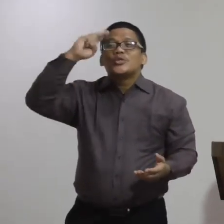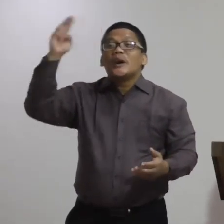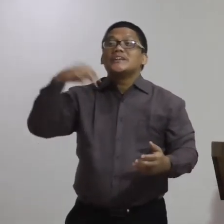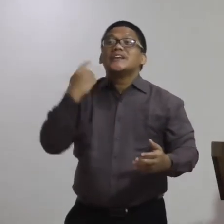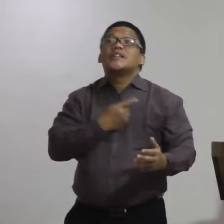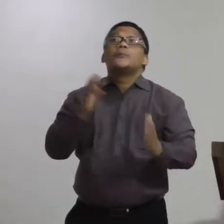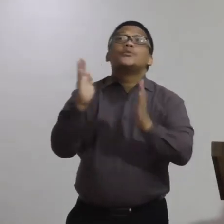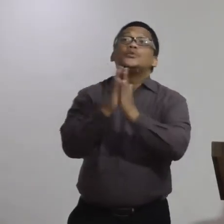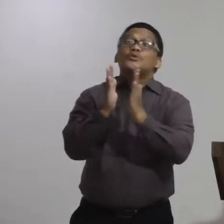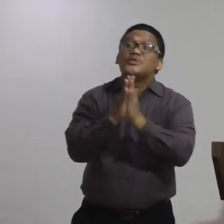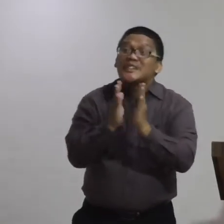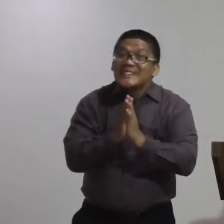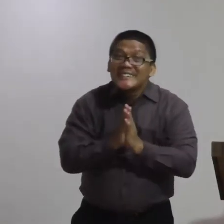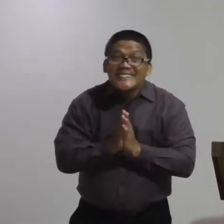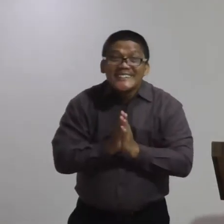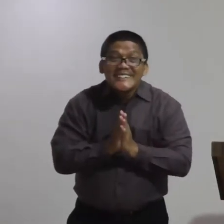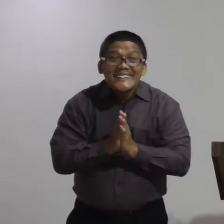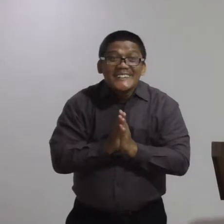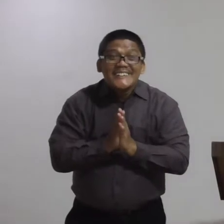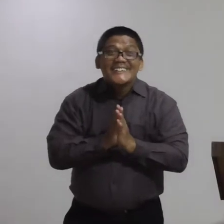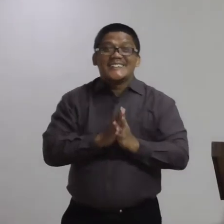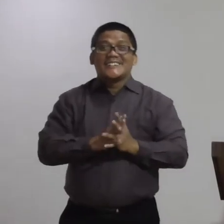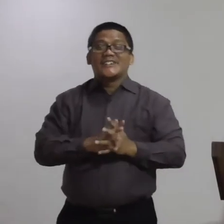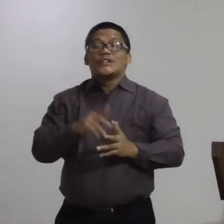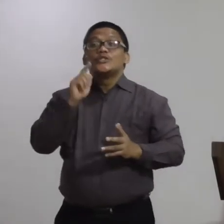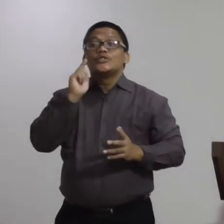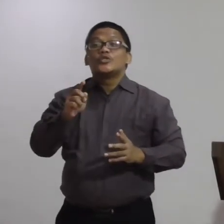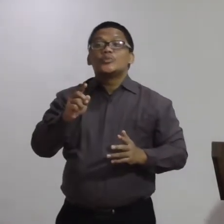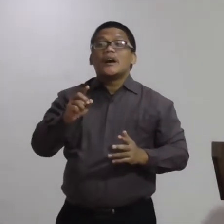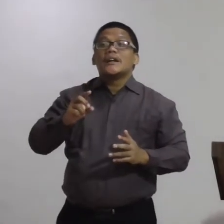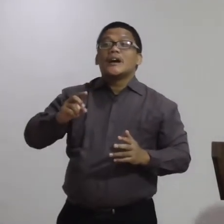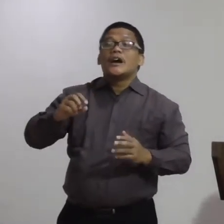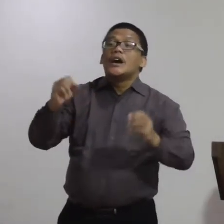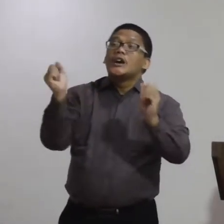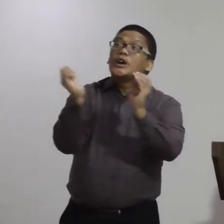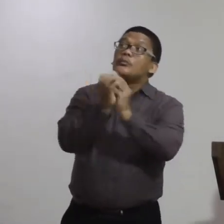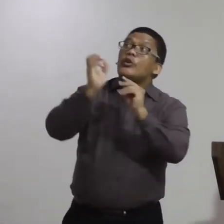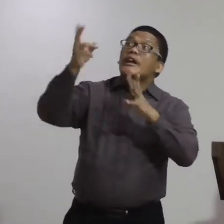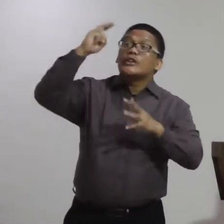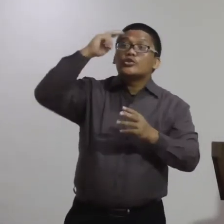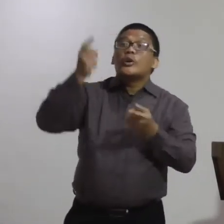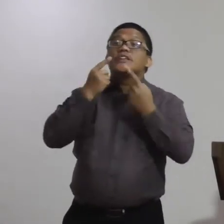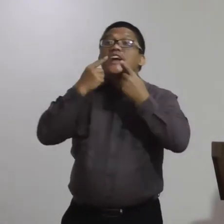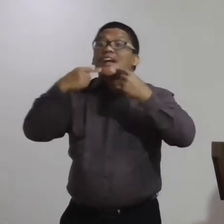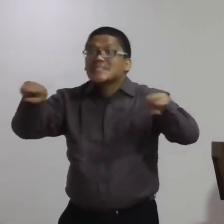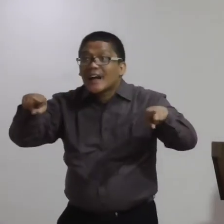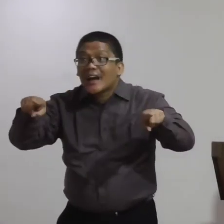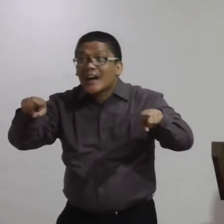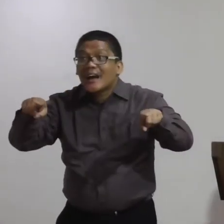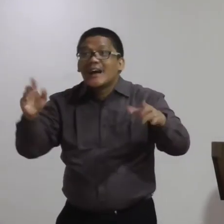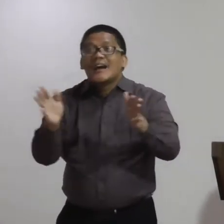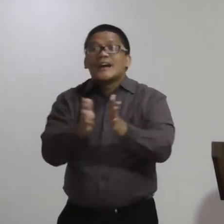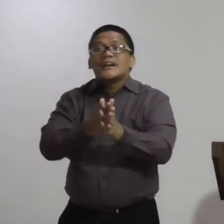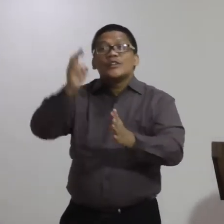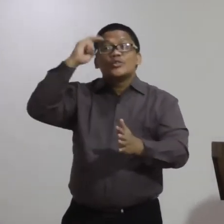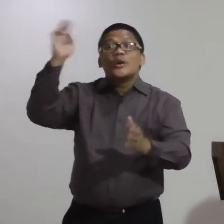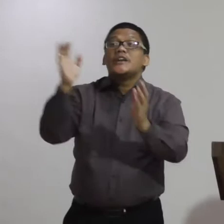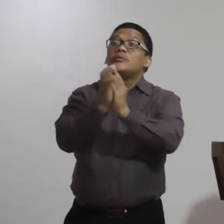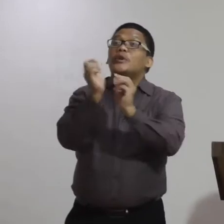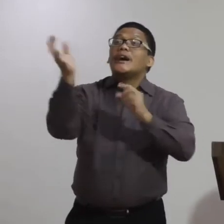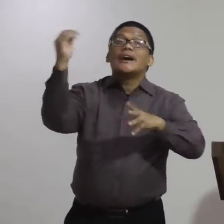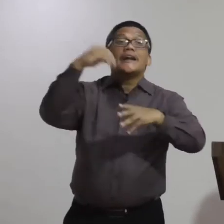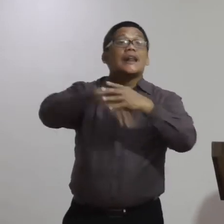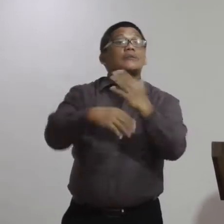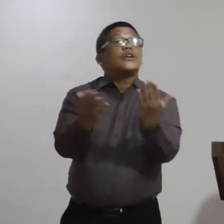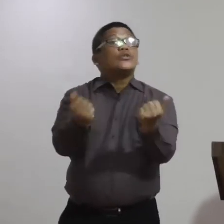tujuannya apa, gimana Tuhan kerjakan itu supaya kemuliaan itu nyata dan Tuhan dimuliakan melalui kehidupan